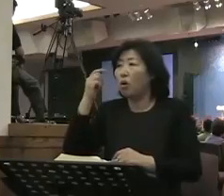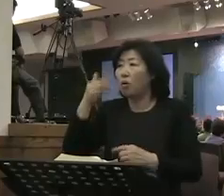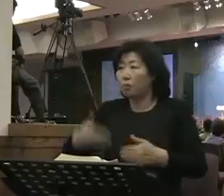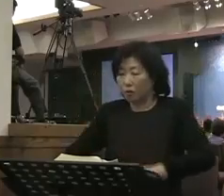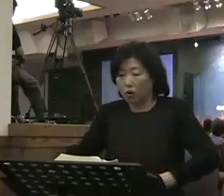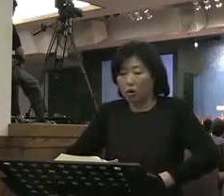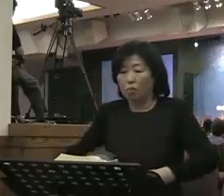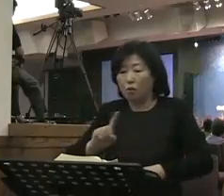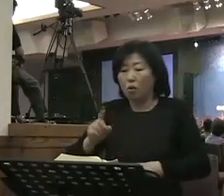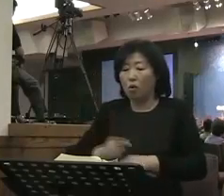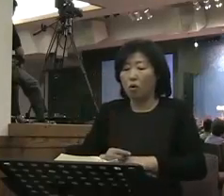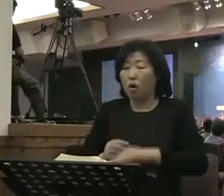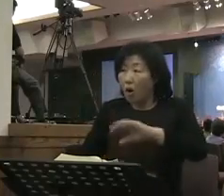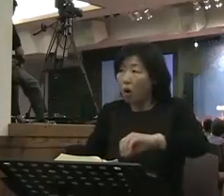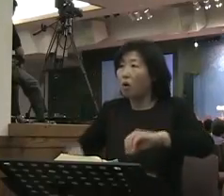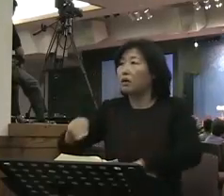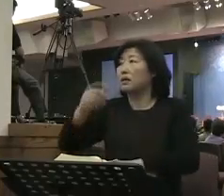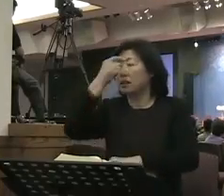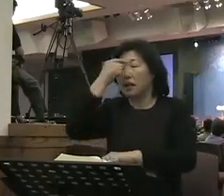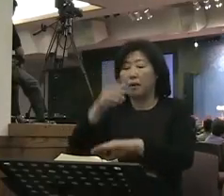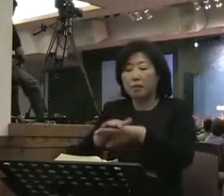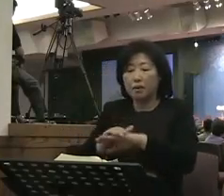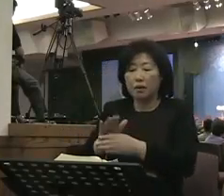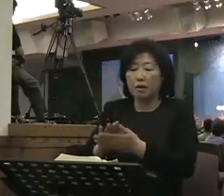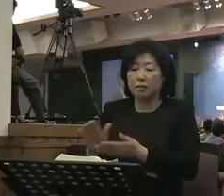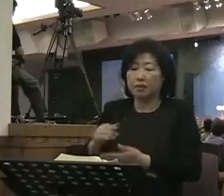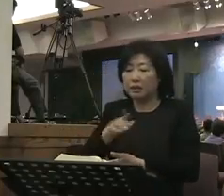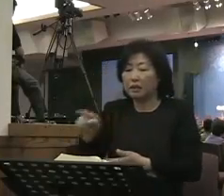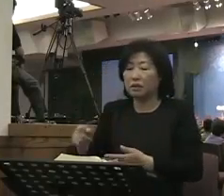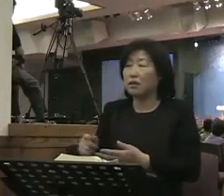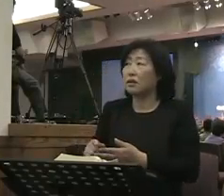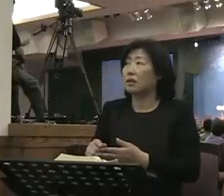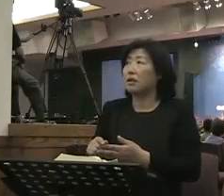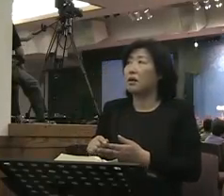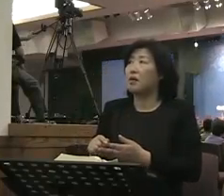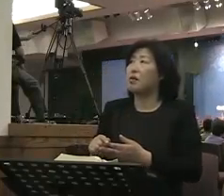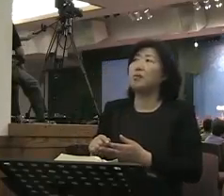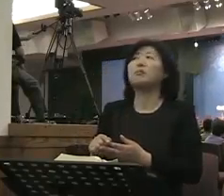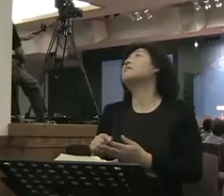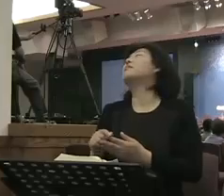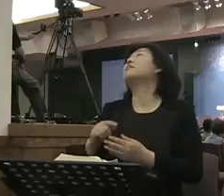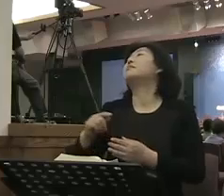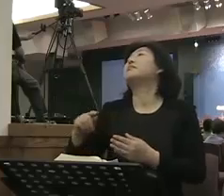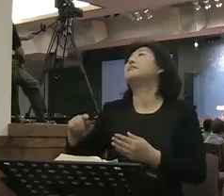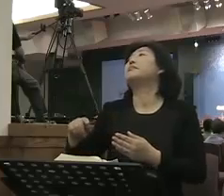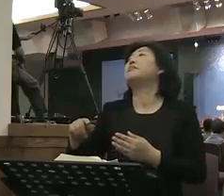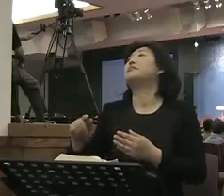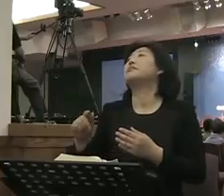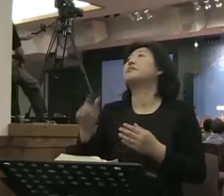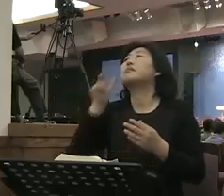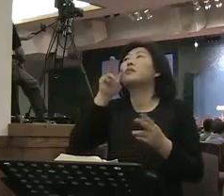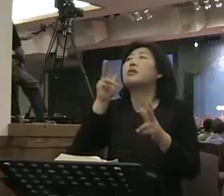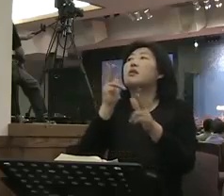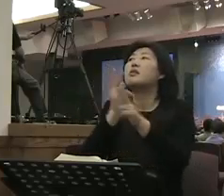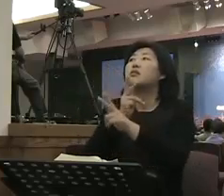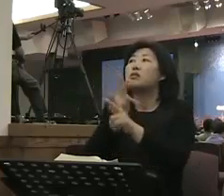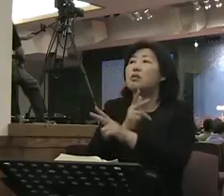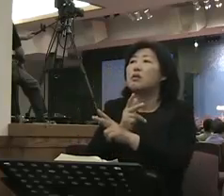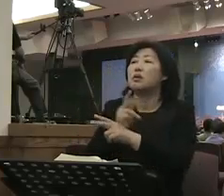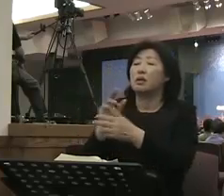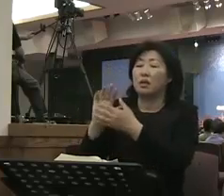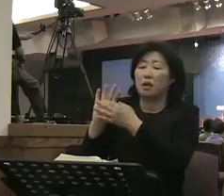게 아니에요. 이 역동적인 예배입니다. 그들이 미칠 수 있는 예배입니다. 일주일 내내